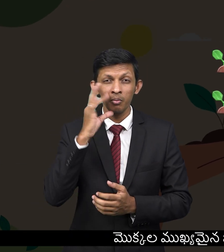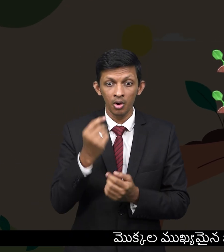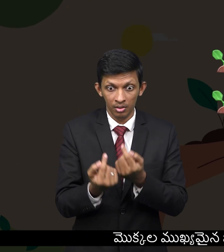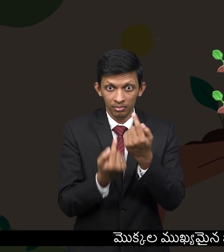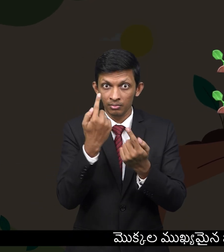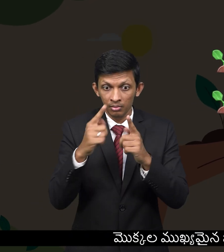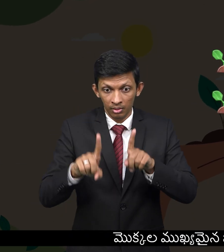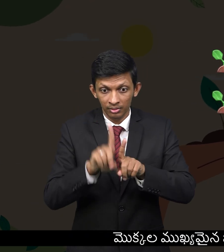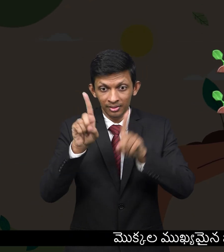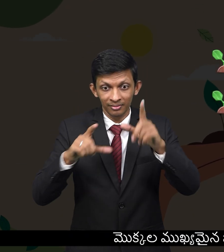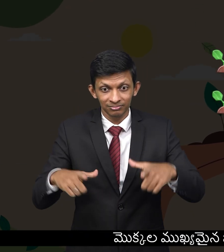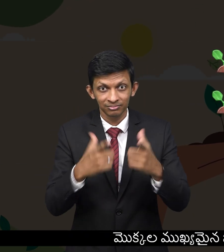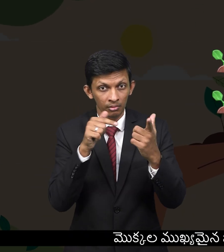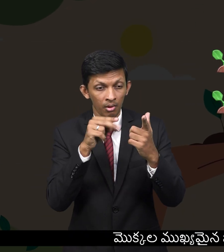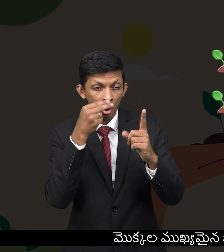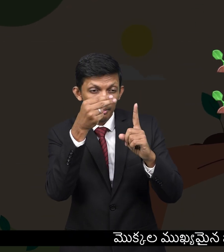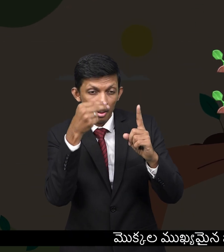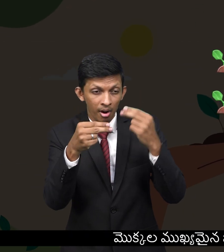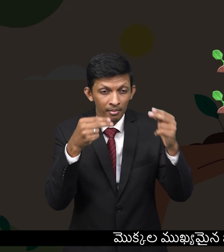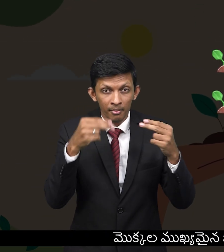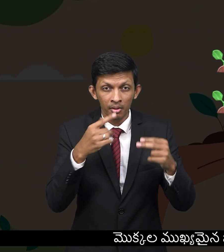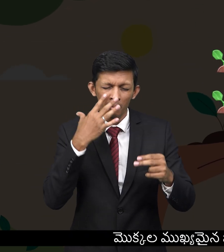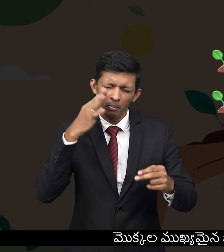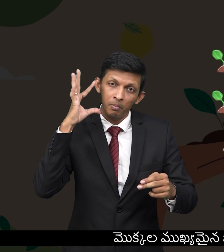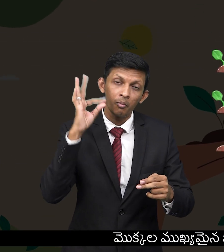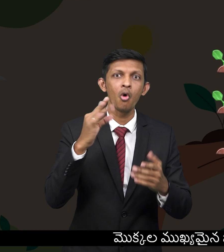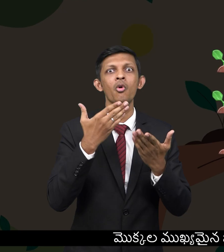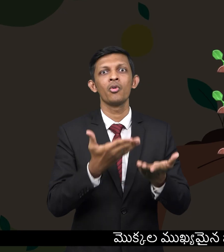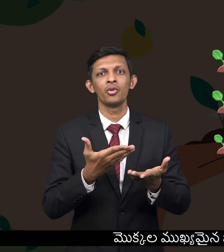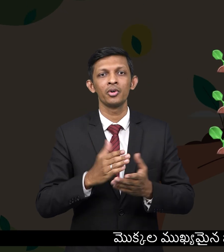మొక్కల ముఖ్యమైన భాగాలను పేర్కొంటారు.